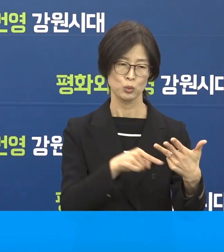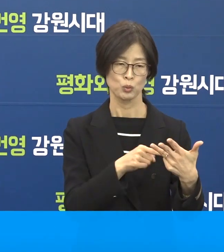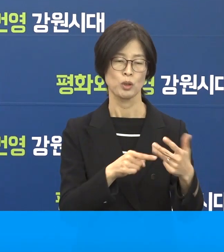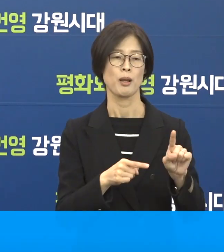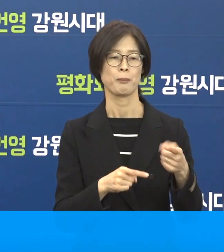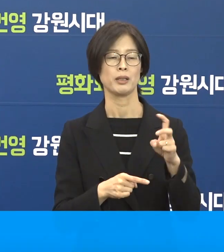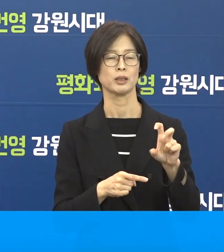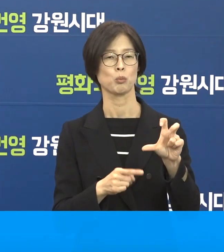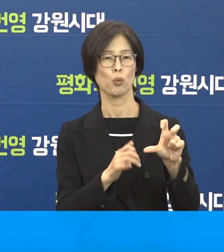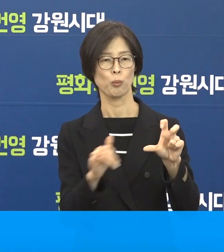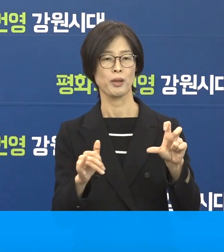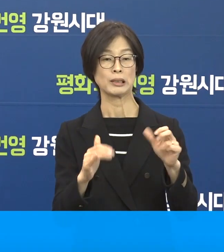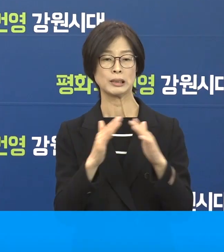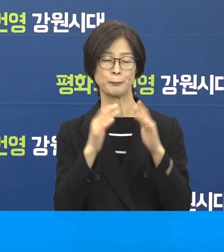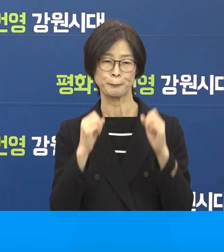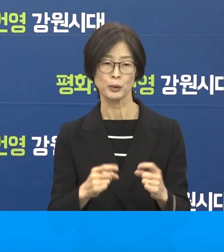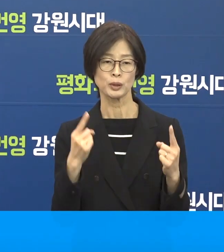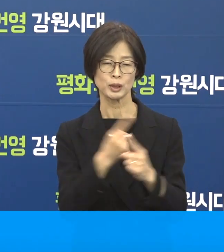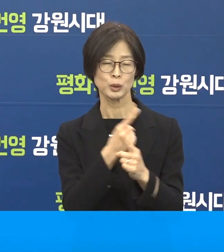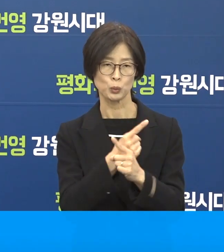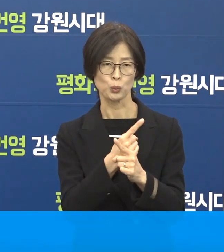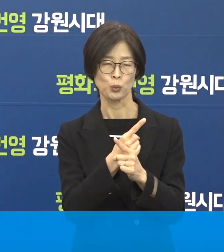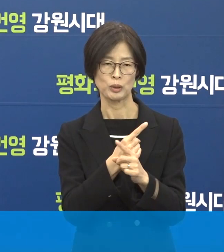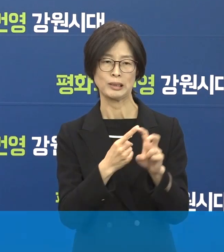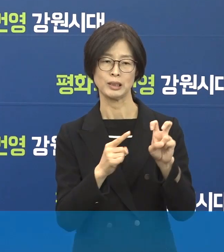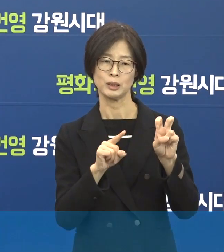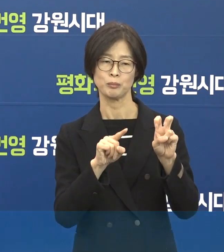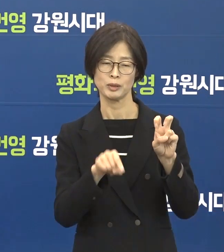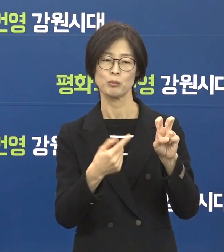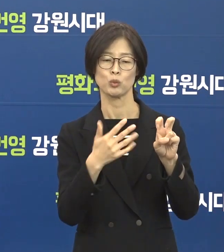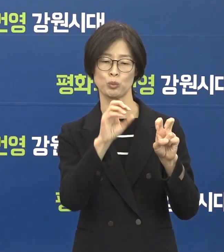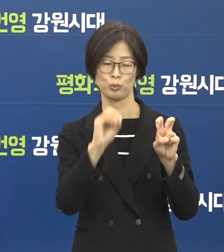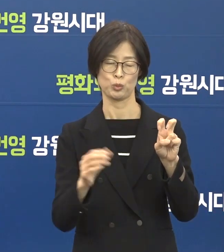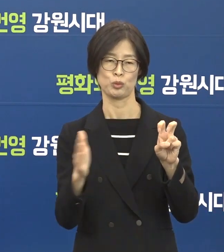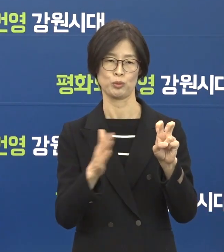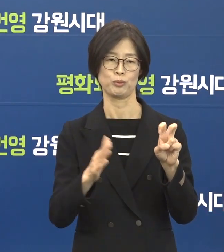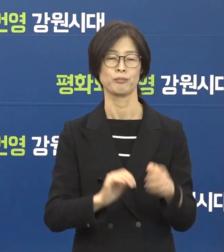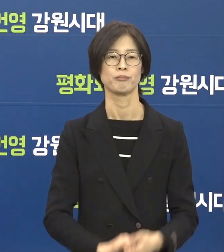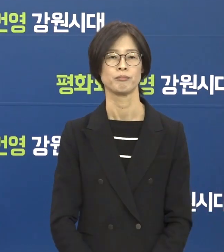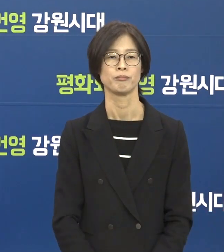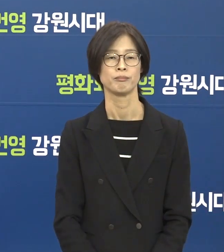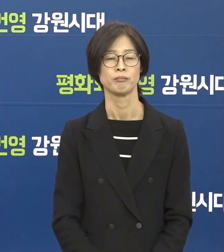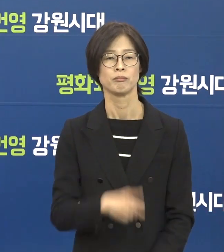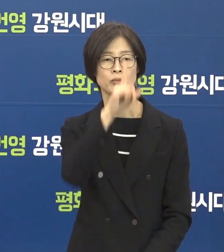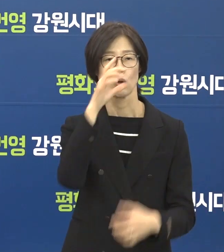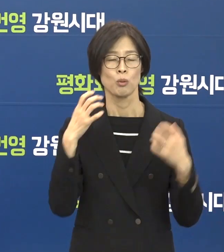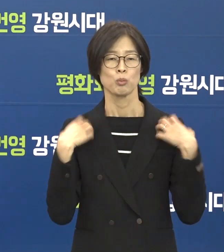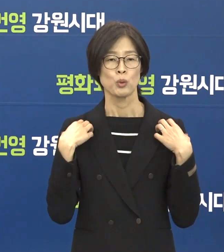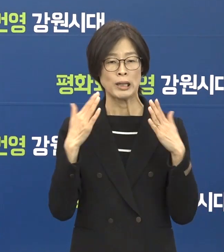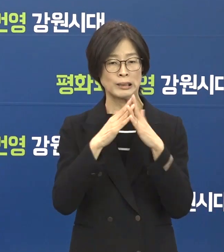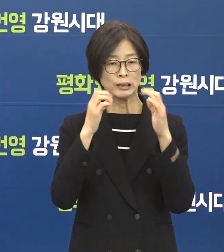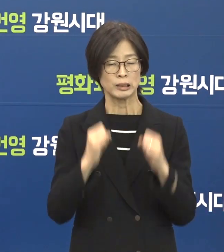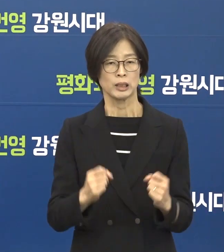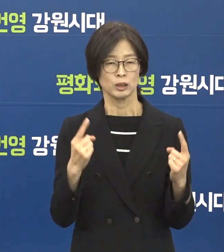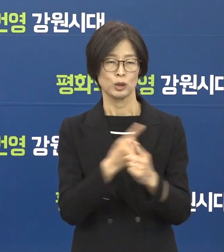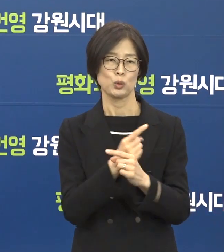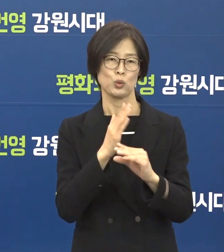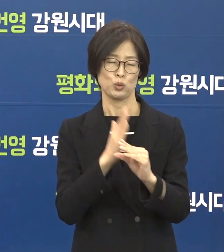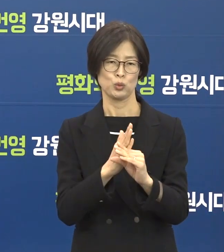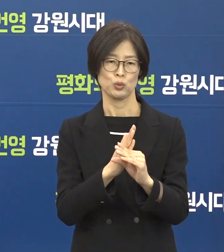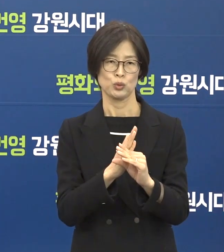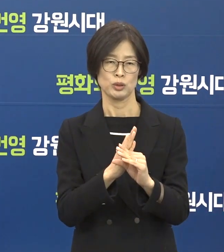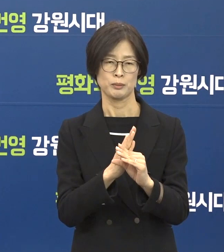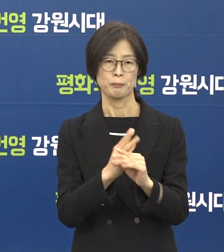125명이 재택치료하여 20.9%를 차지하고 있습니다. 최근 정부의 재택치료 중심의